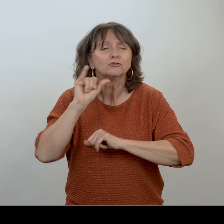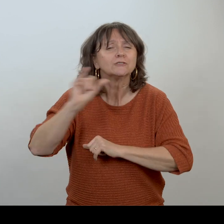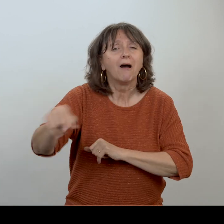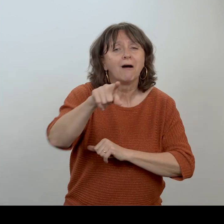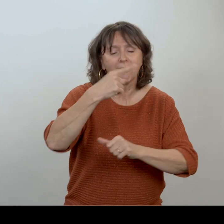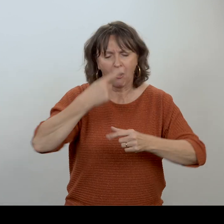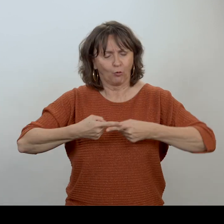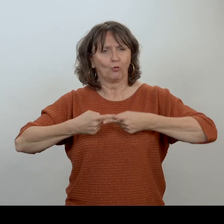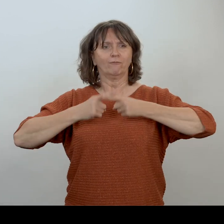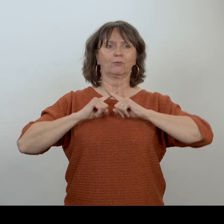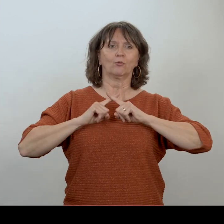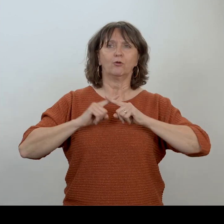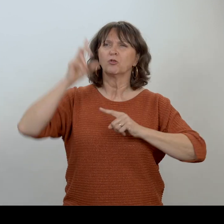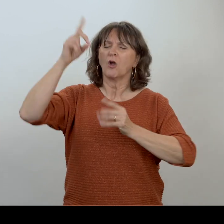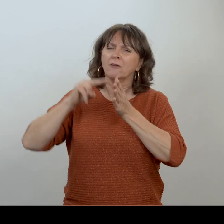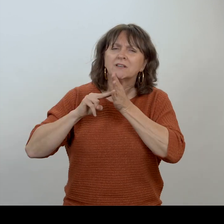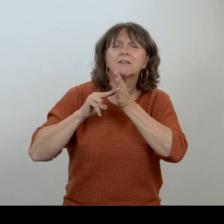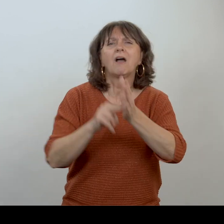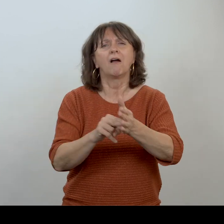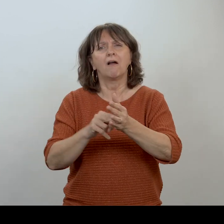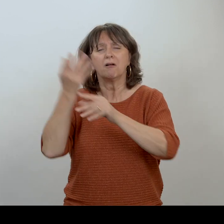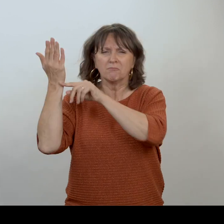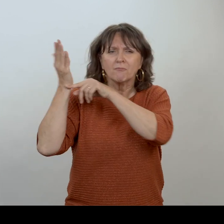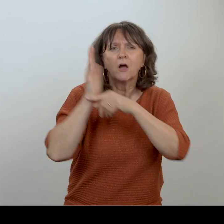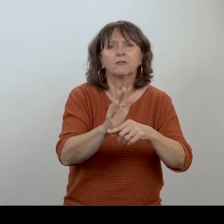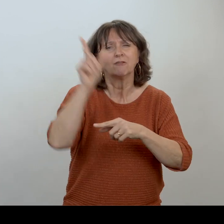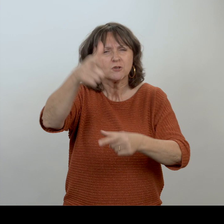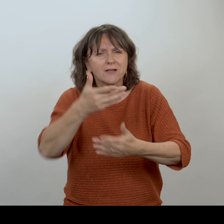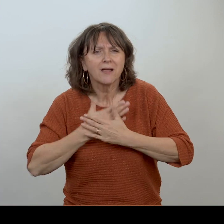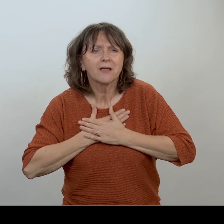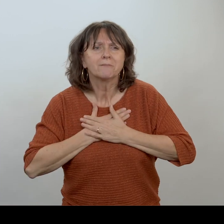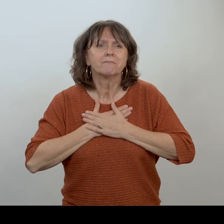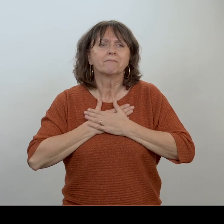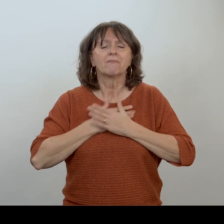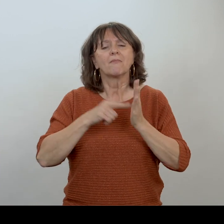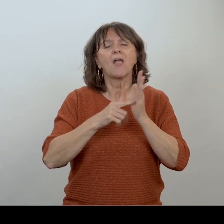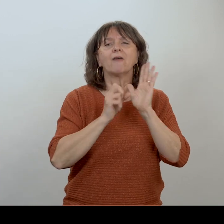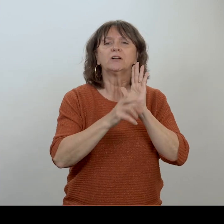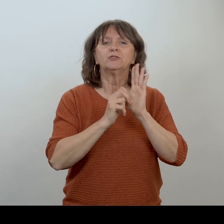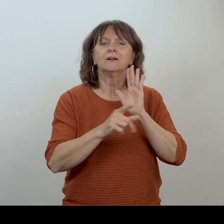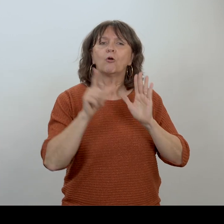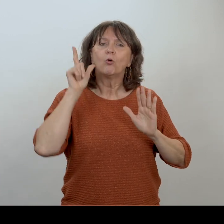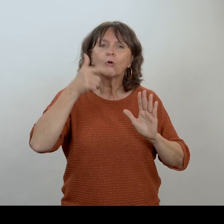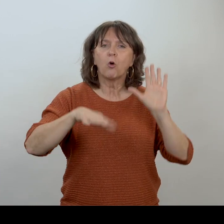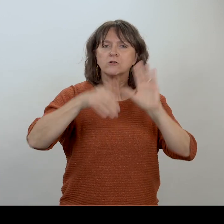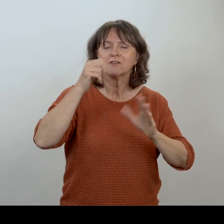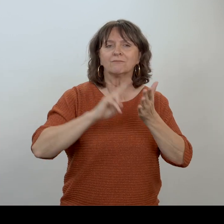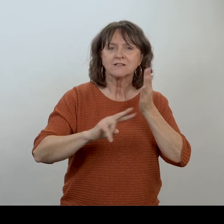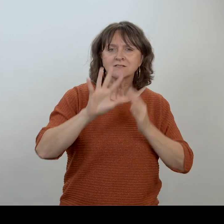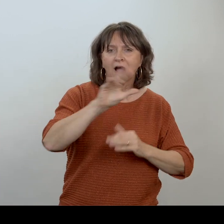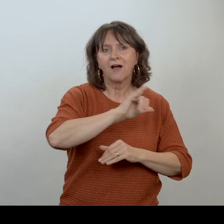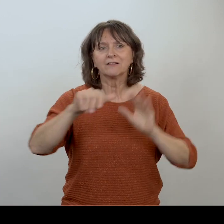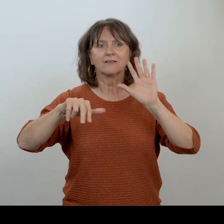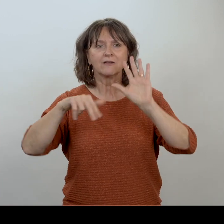soyez convaincus. Dieu est fidèle et se révélera à vous. Il vous aime. Dans l'évangile de Luc, au chapitre 11,